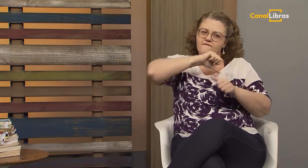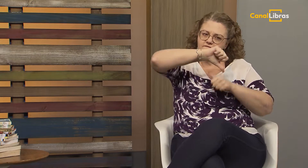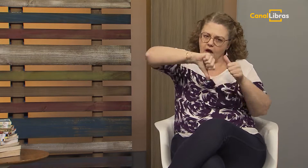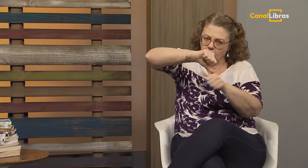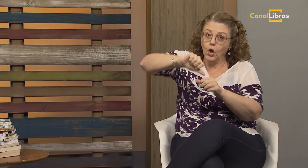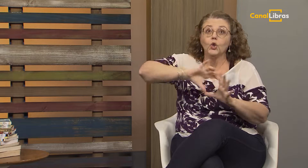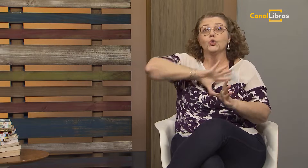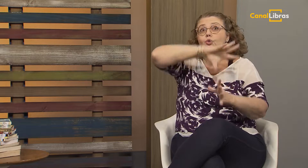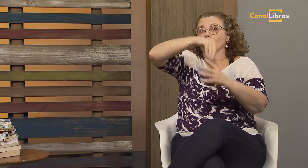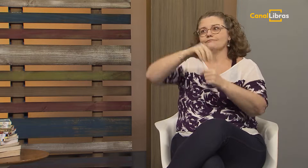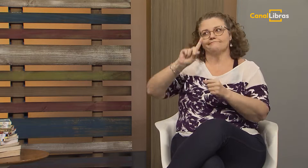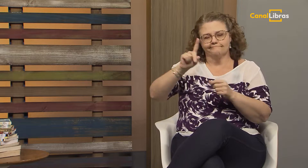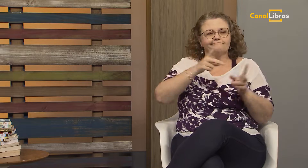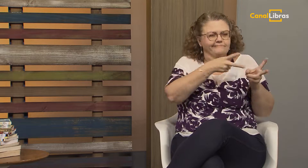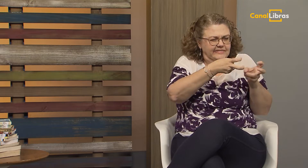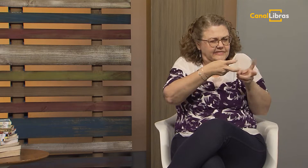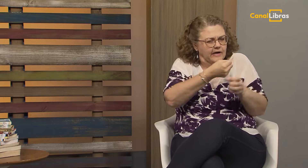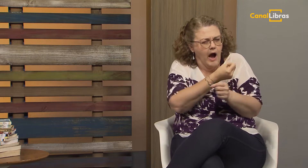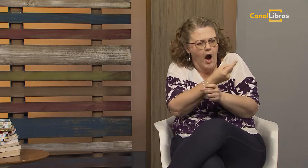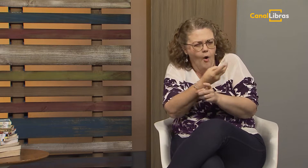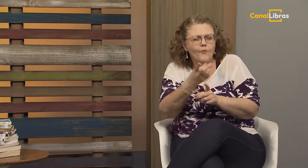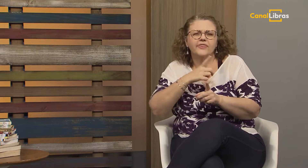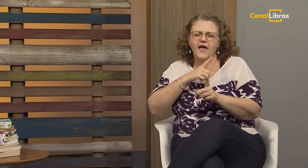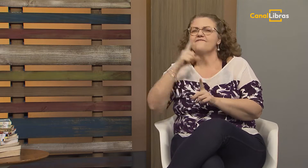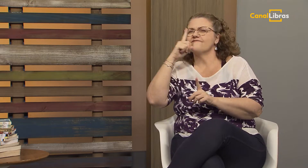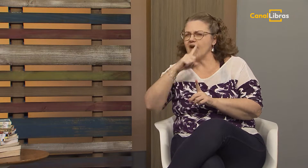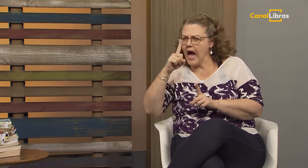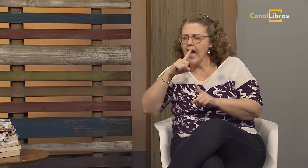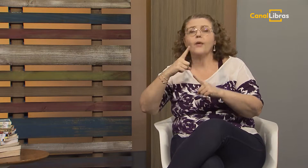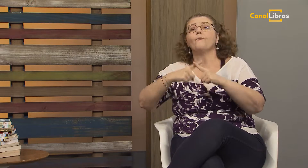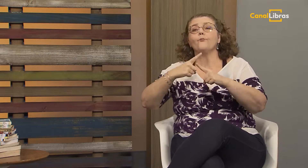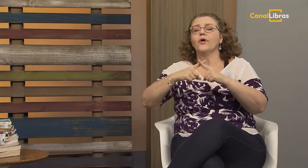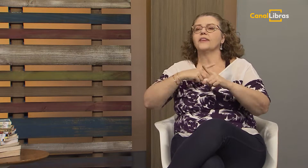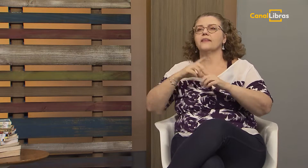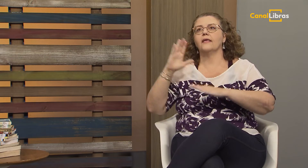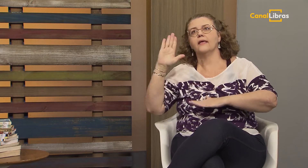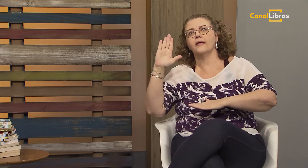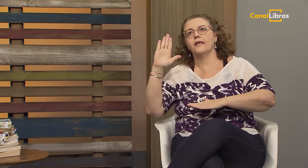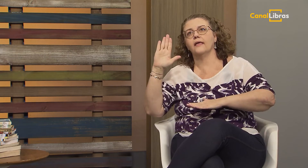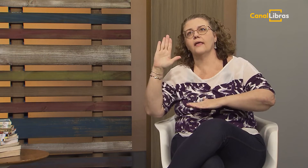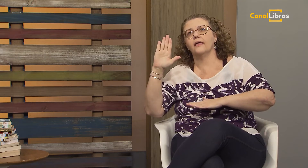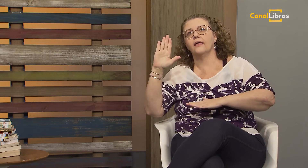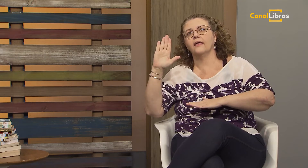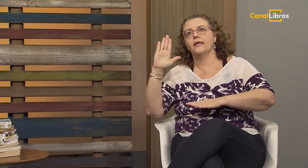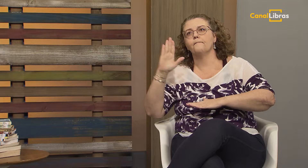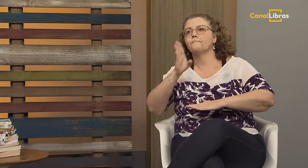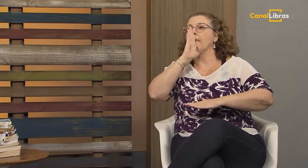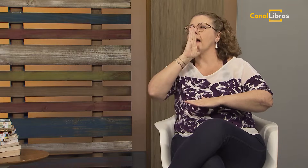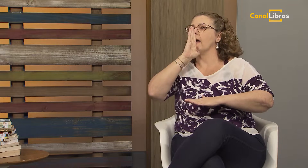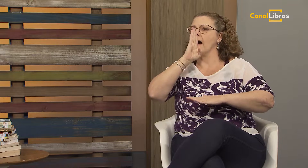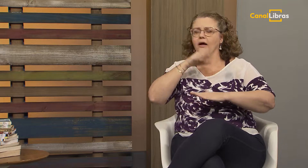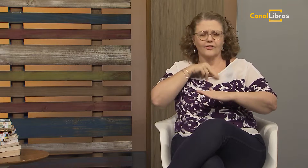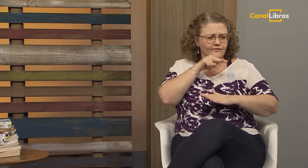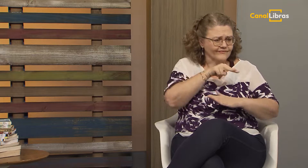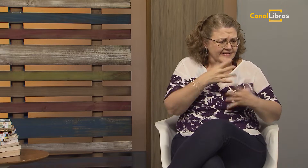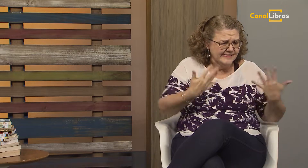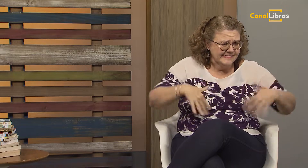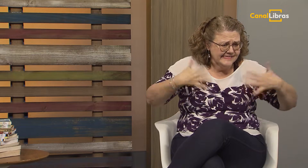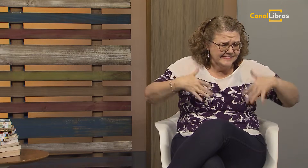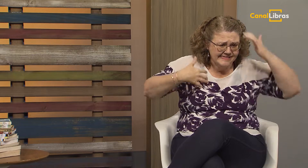posteriores. Não consegui perceber todas as variações linguísticas porque alguns sinais têm falhas, pois eram muito estáticos, e me deparei com a